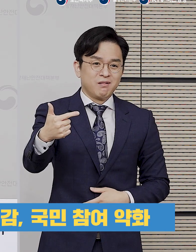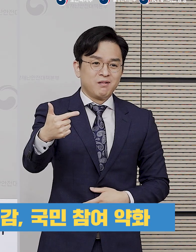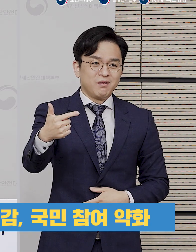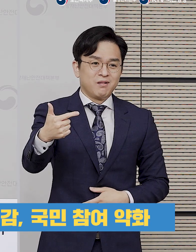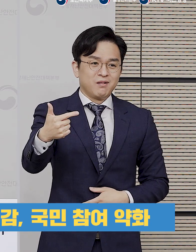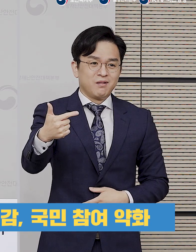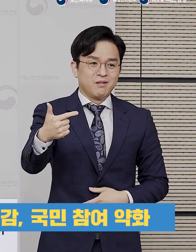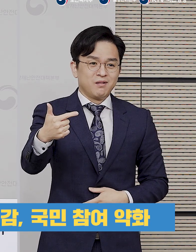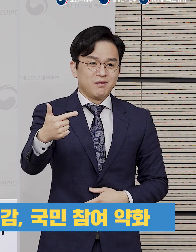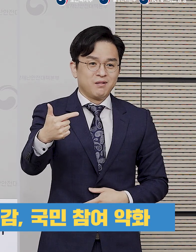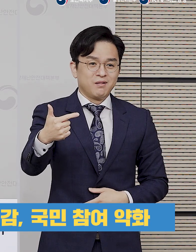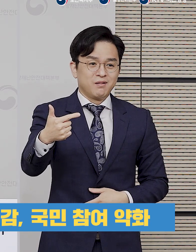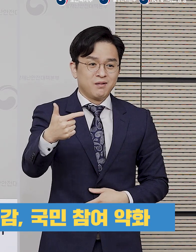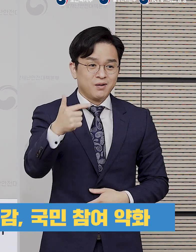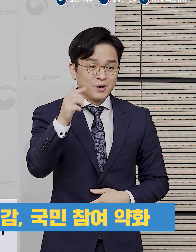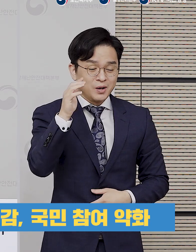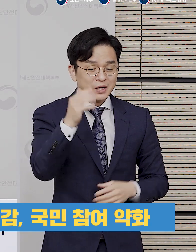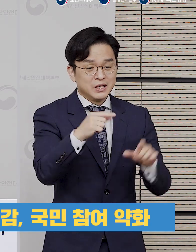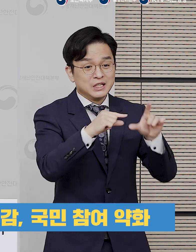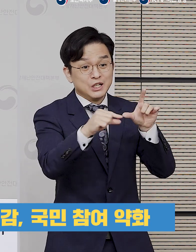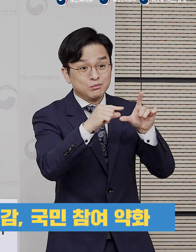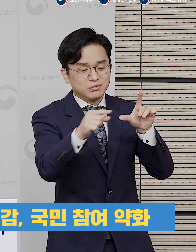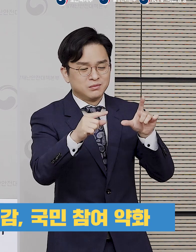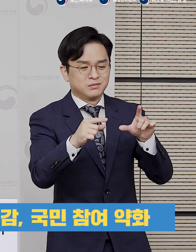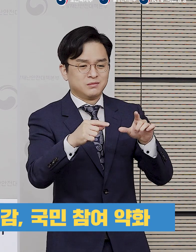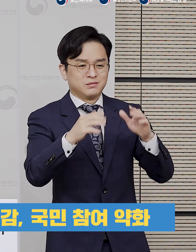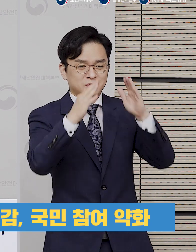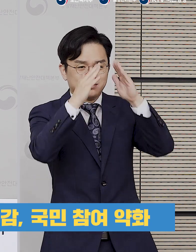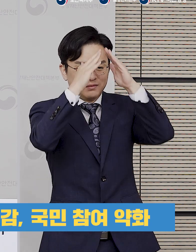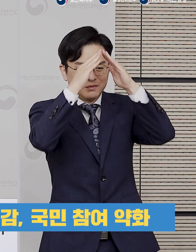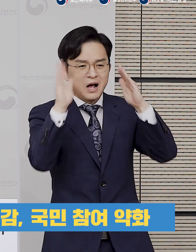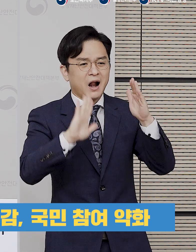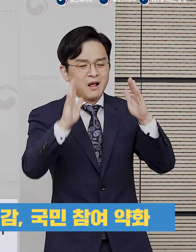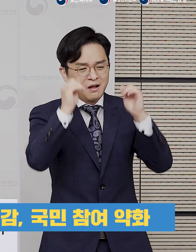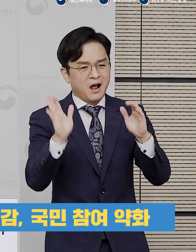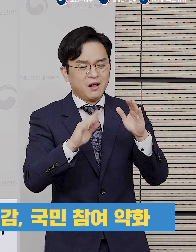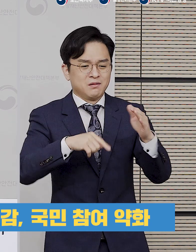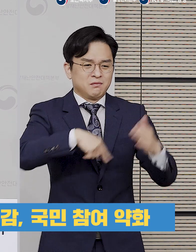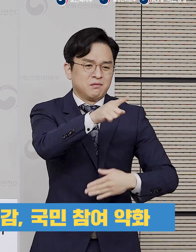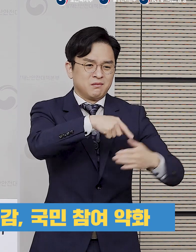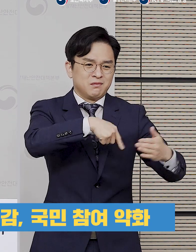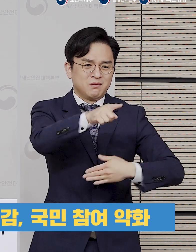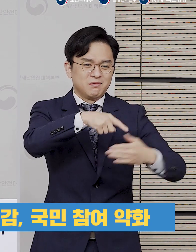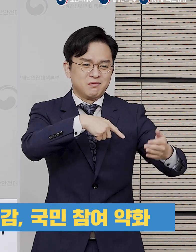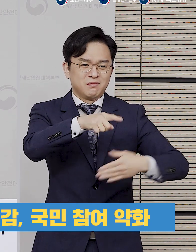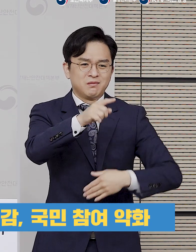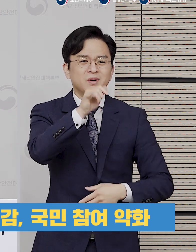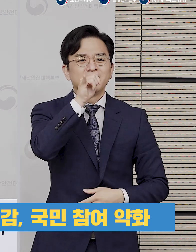지난 2주간 오히려 국민 참여가 약화된 모습을 보였습니다.